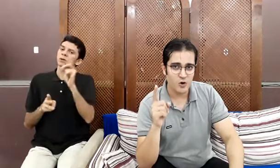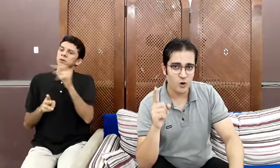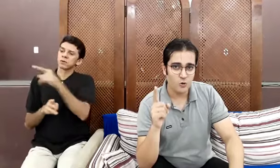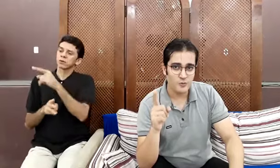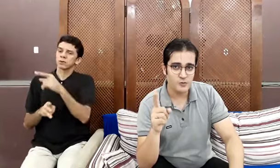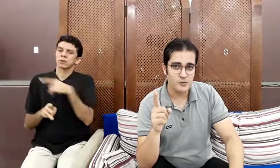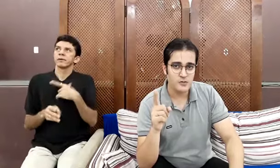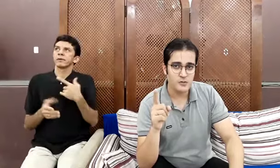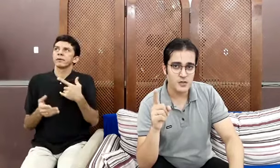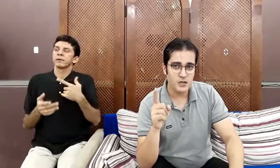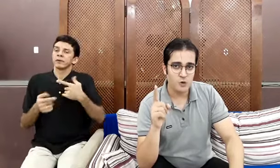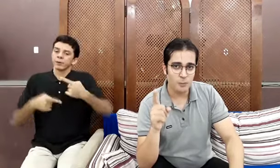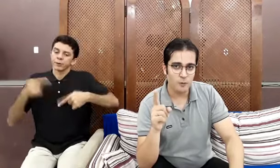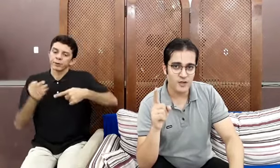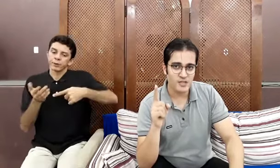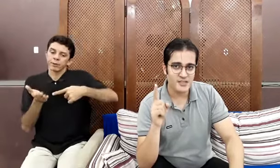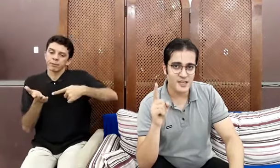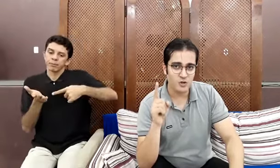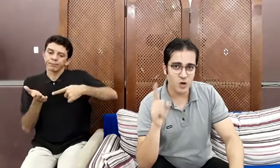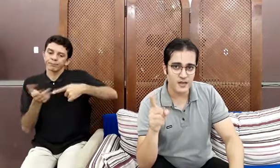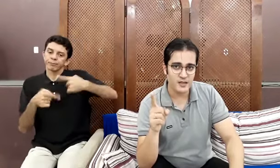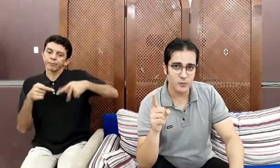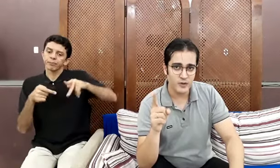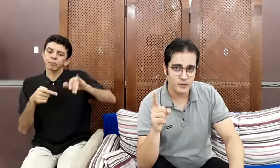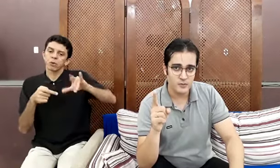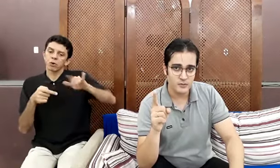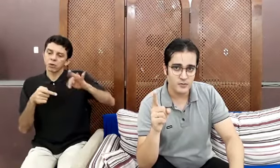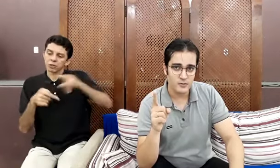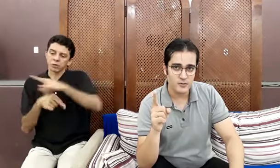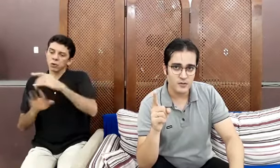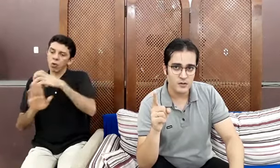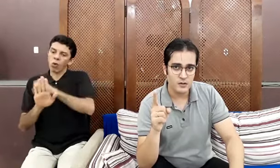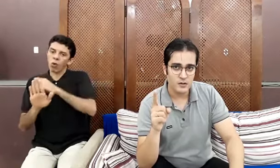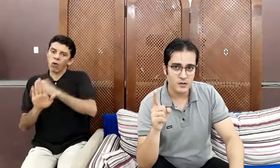ser corruptos? Que o povo deixe de ser idólatra de político?